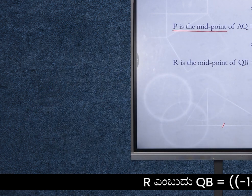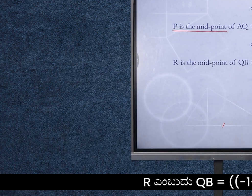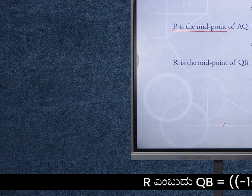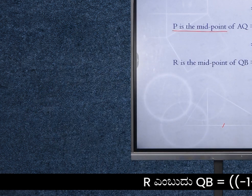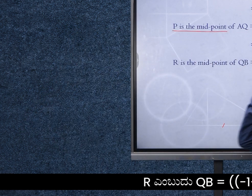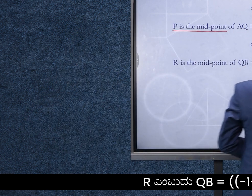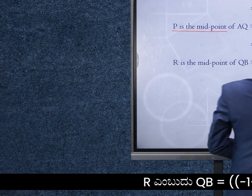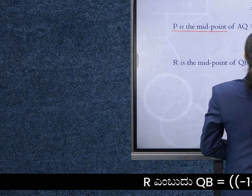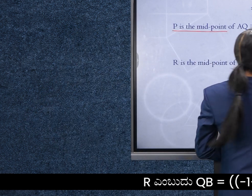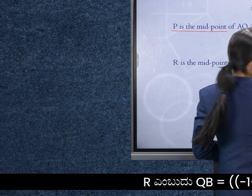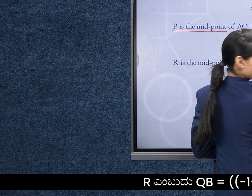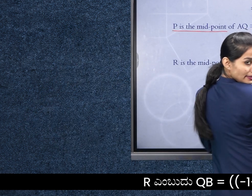8/2